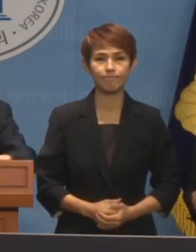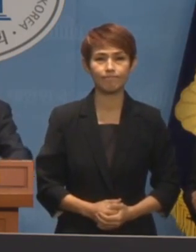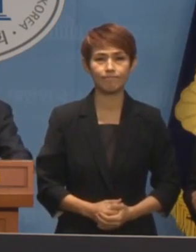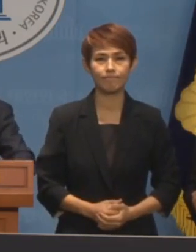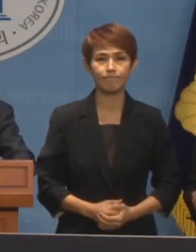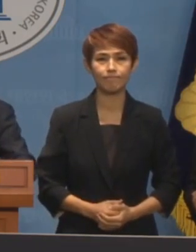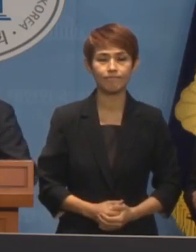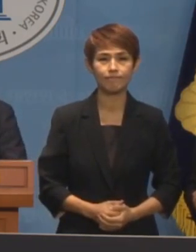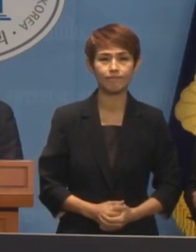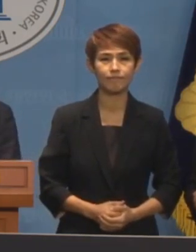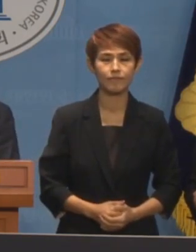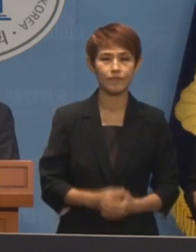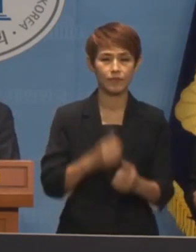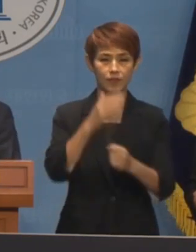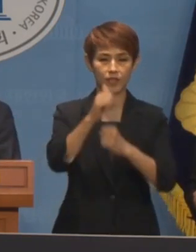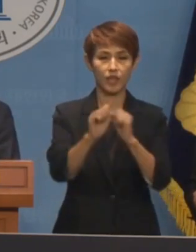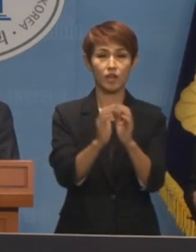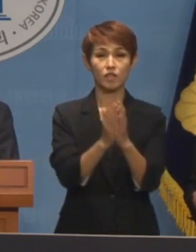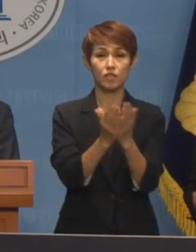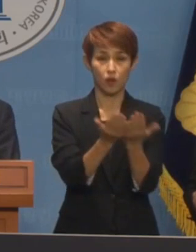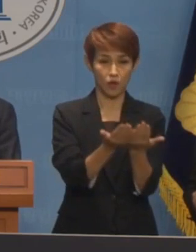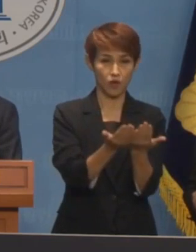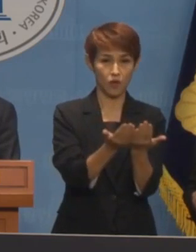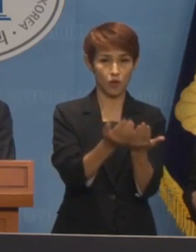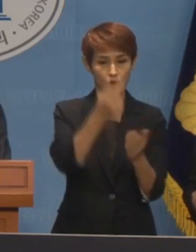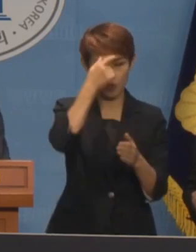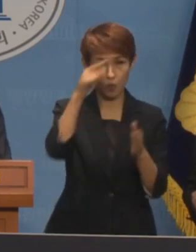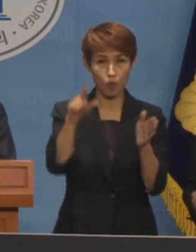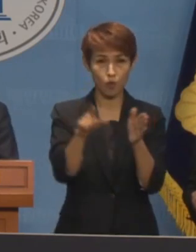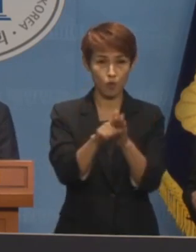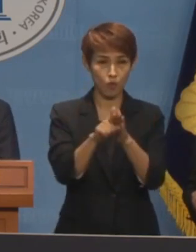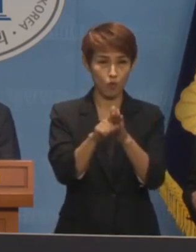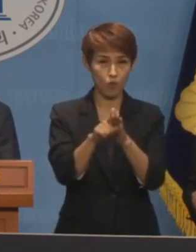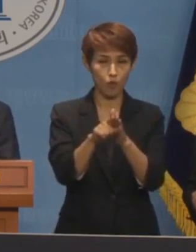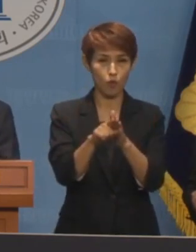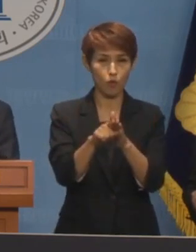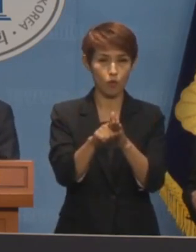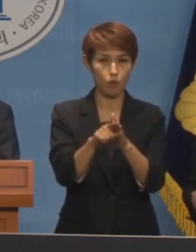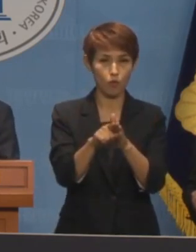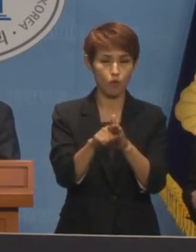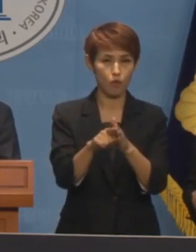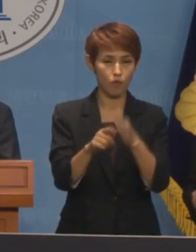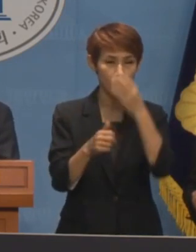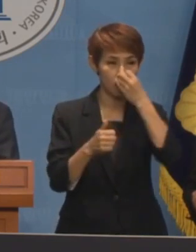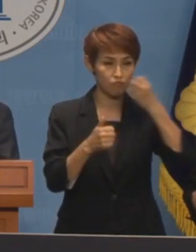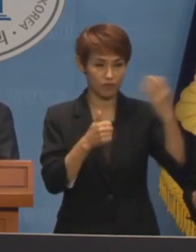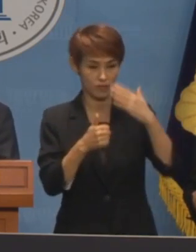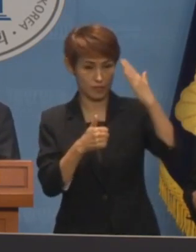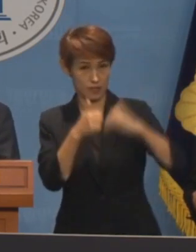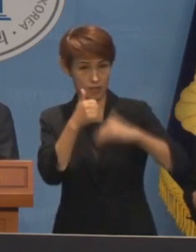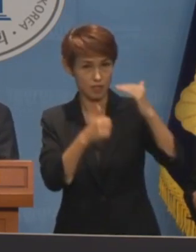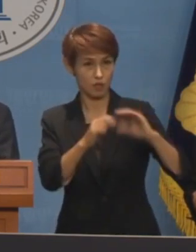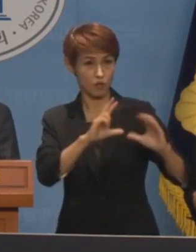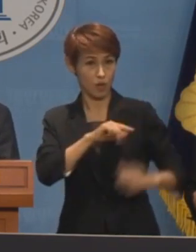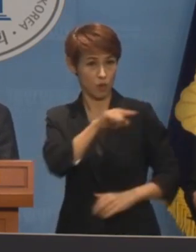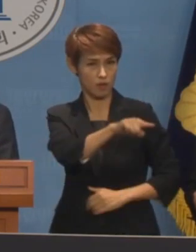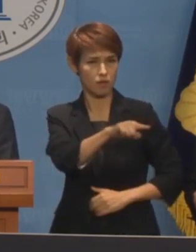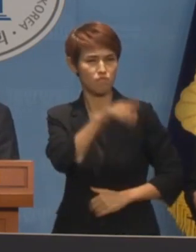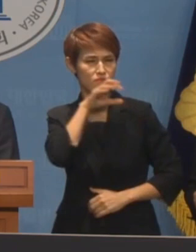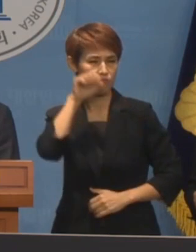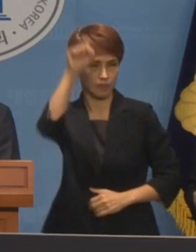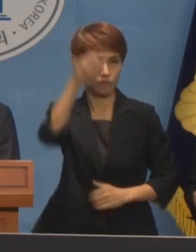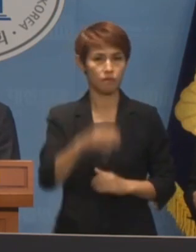우선 성경과 기독교를 모욕한 국회의원들을 규탄합니다. 대한민국